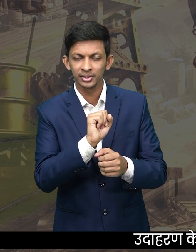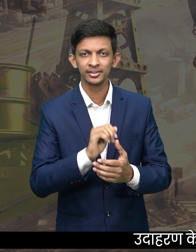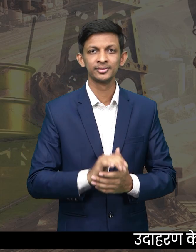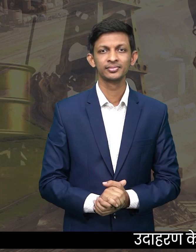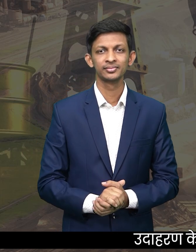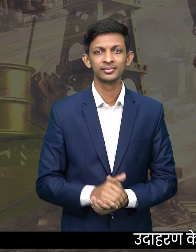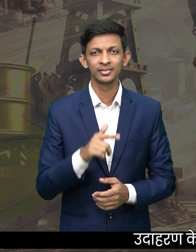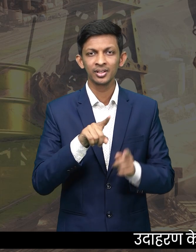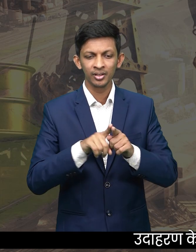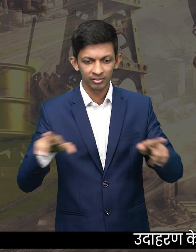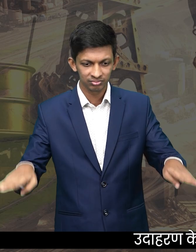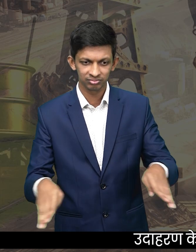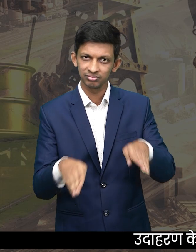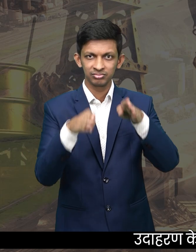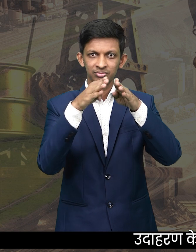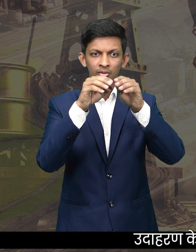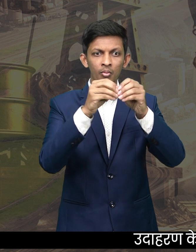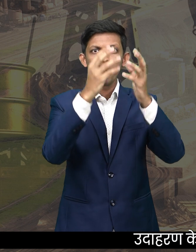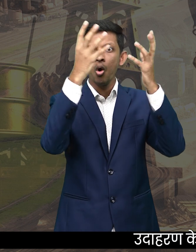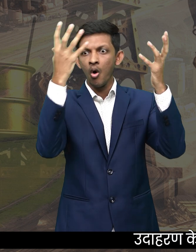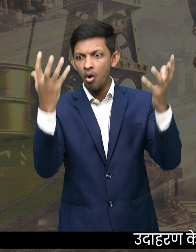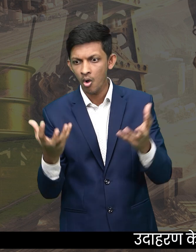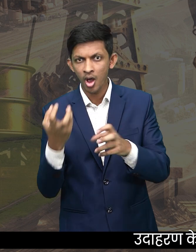पेट्रोलियम, खनिज आदि।